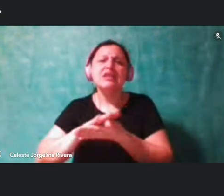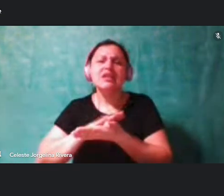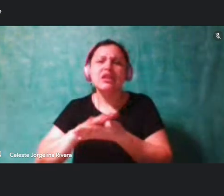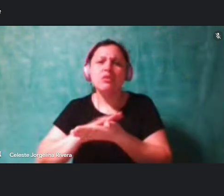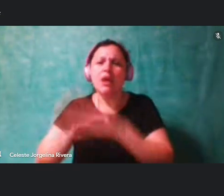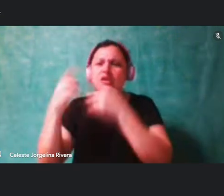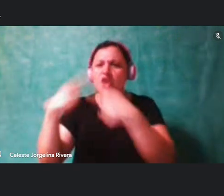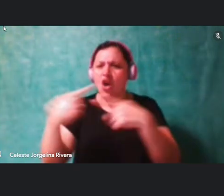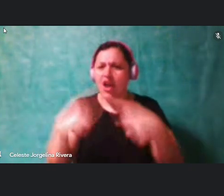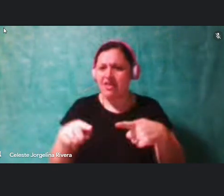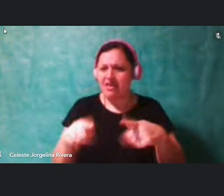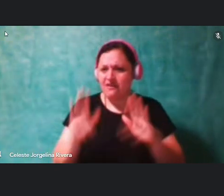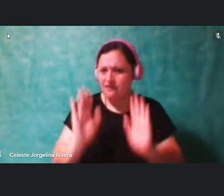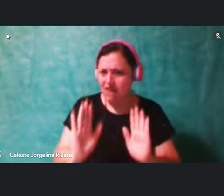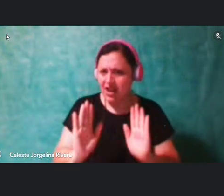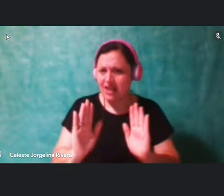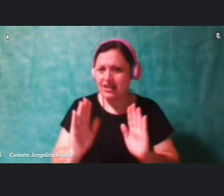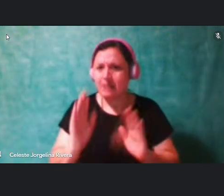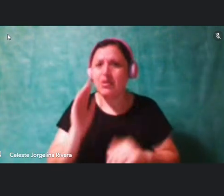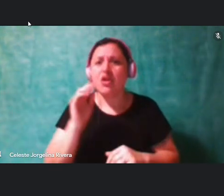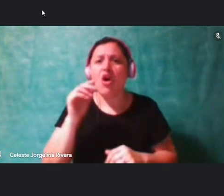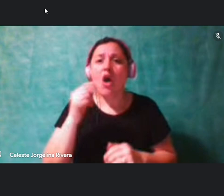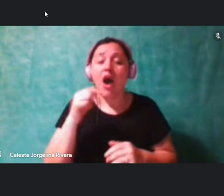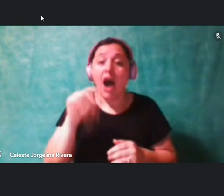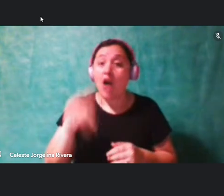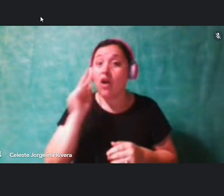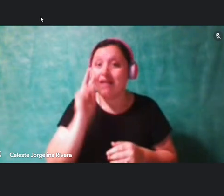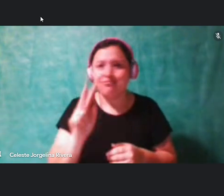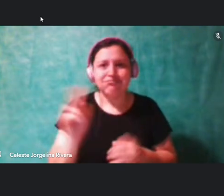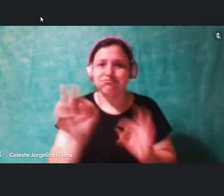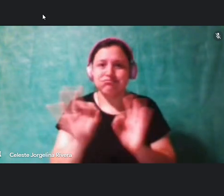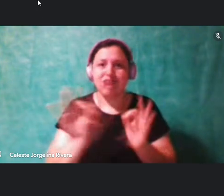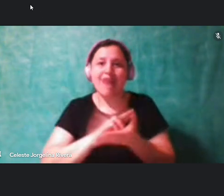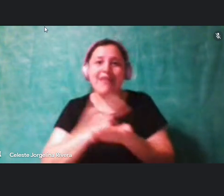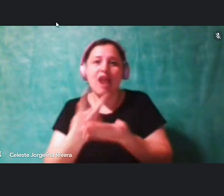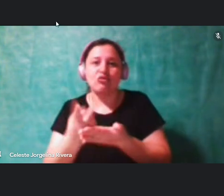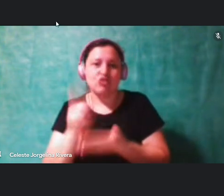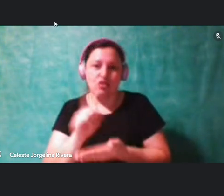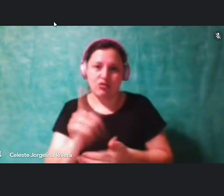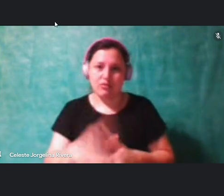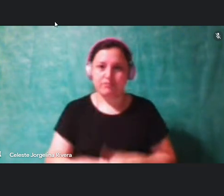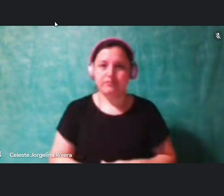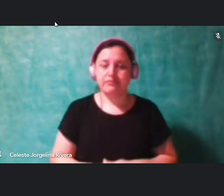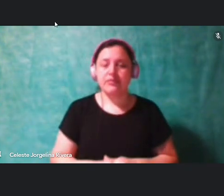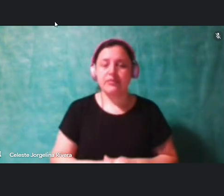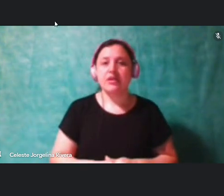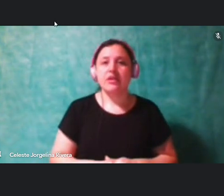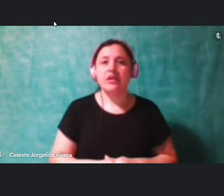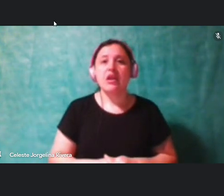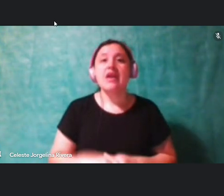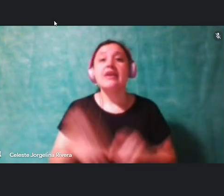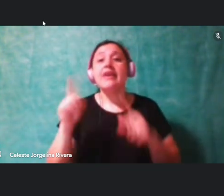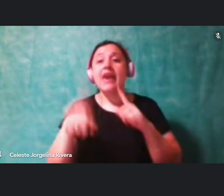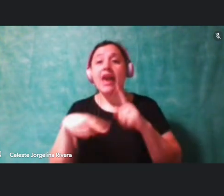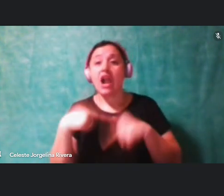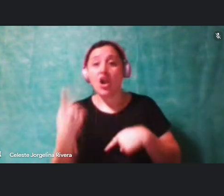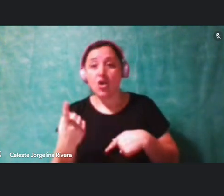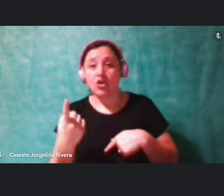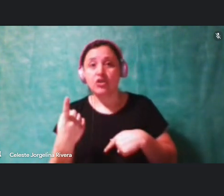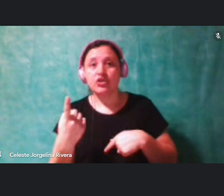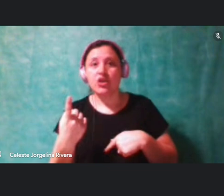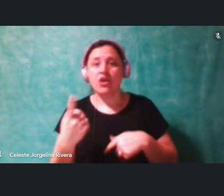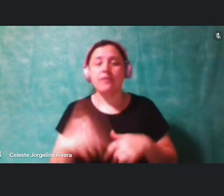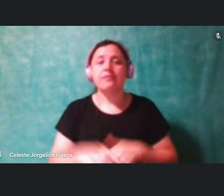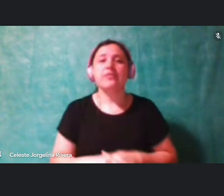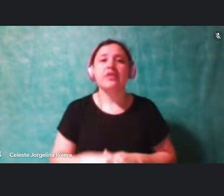antiguamente parte del futuro. Y el condicional solo sin traducirse es would. Porque should y